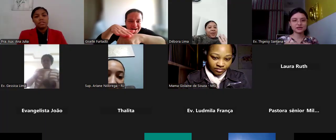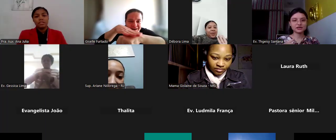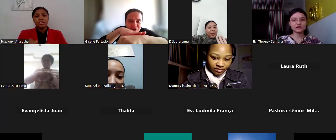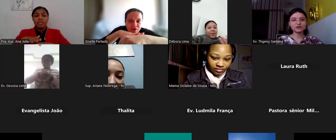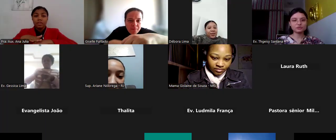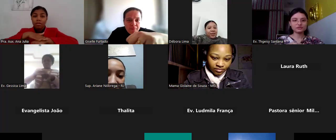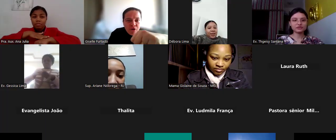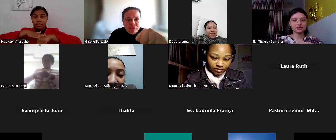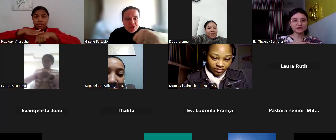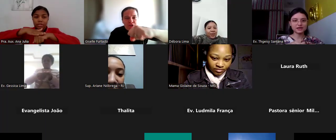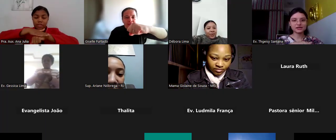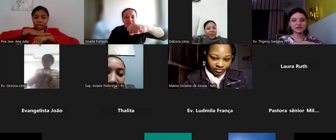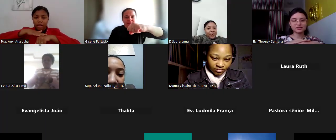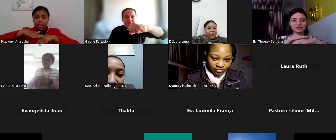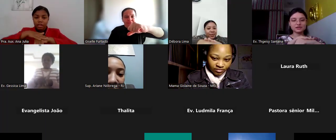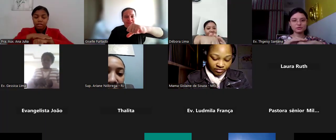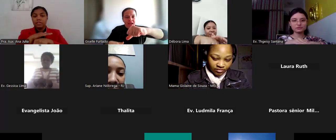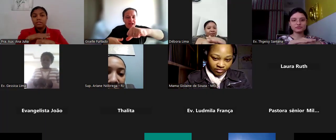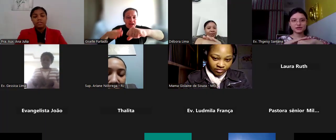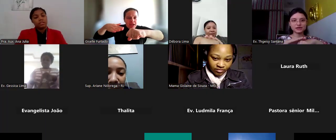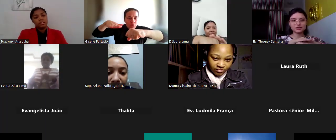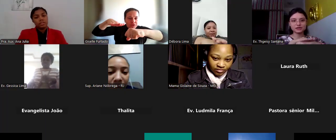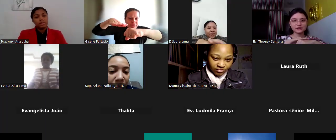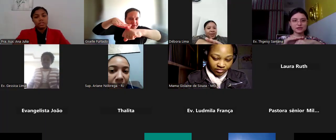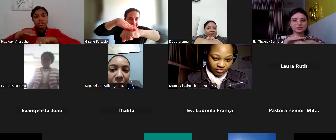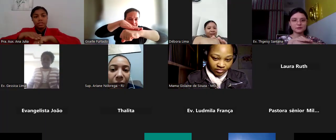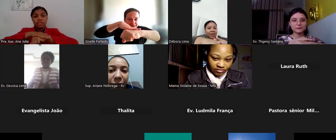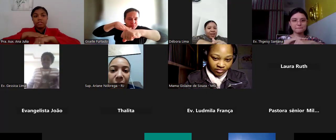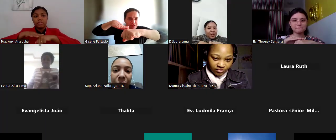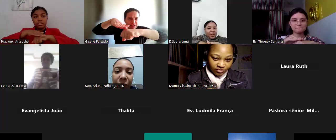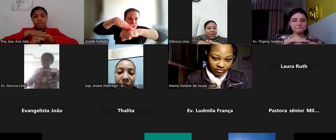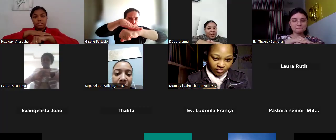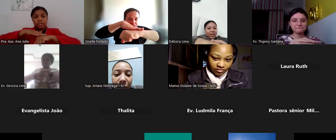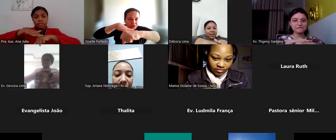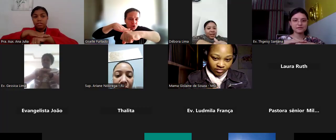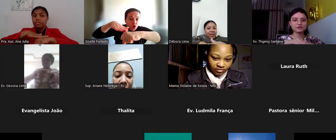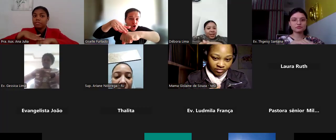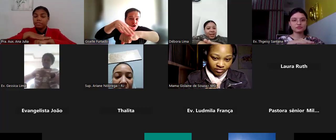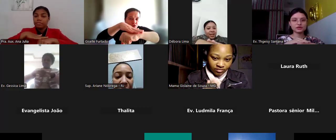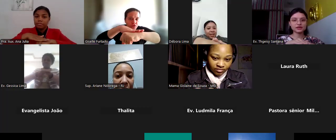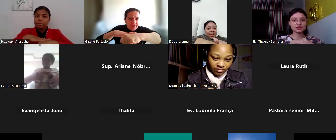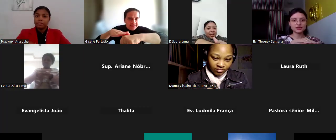conversar. Ó, mão fechada e a outra vem e alisa por cima rodando. Ó,